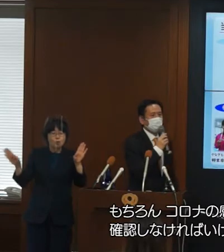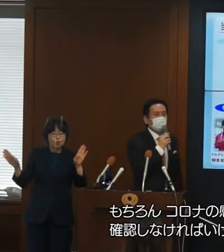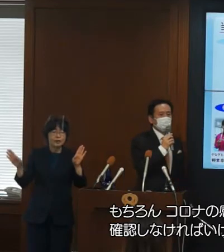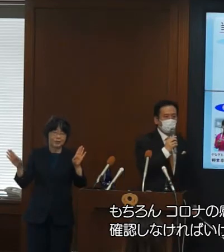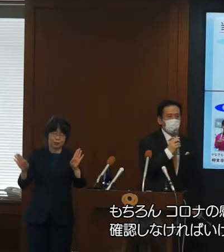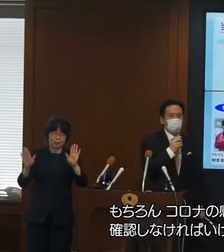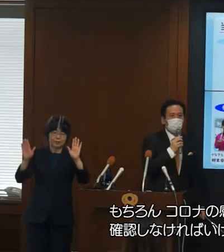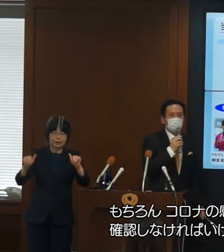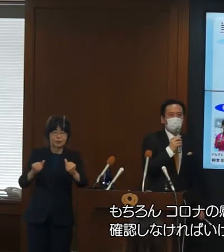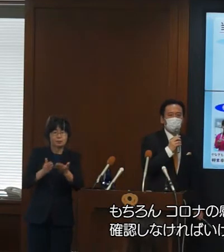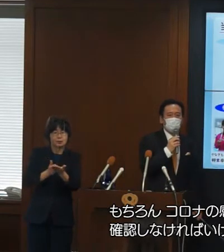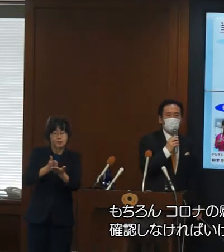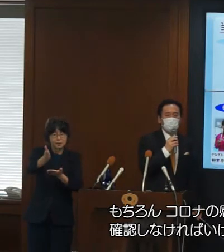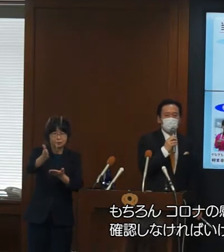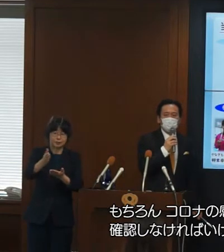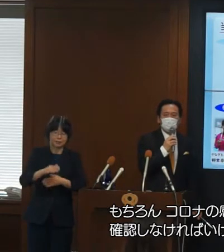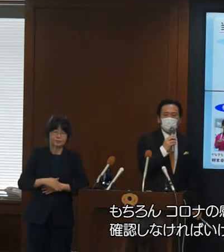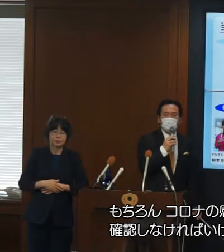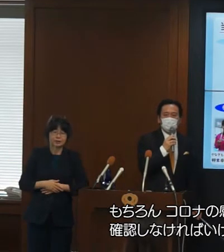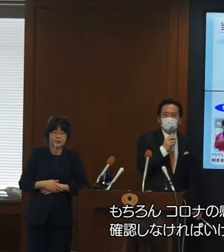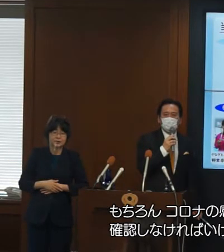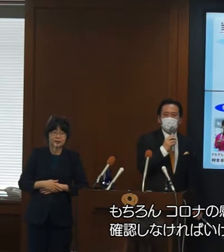まあ、もちろんですね、